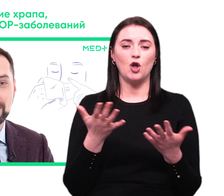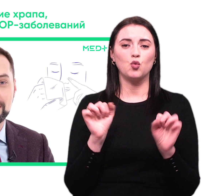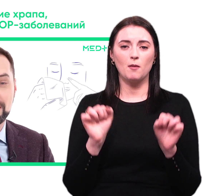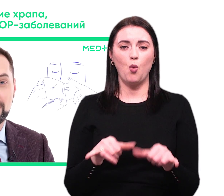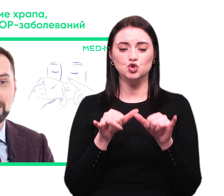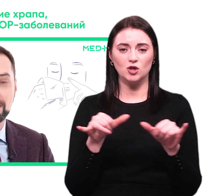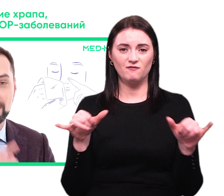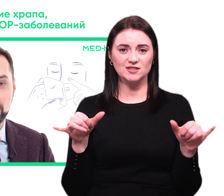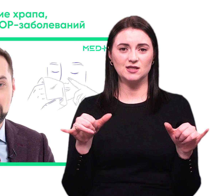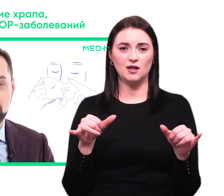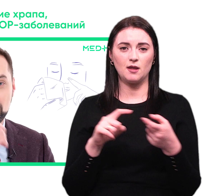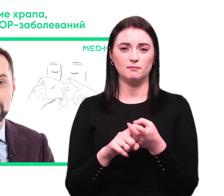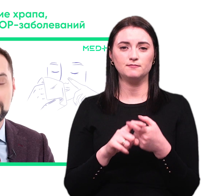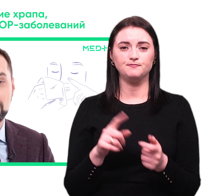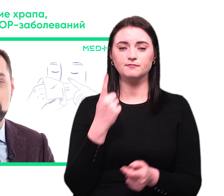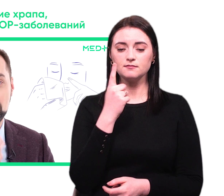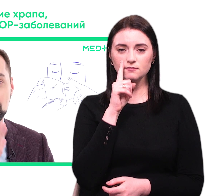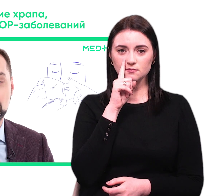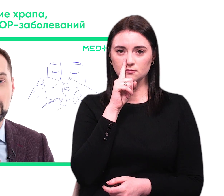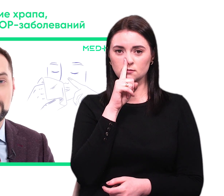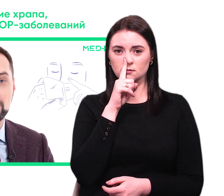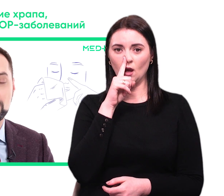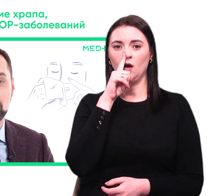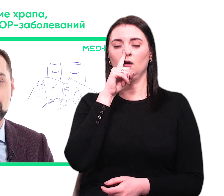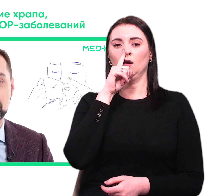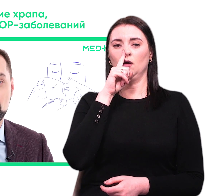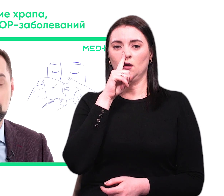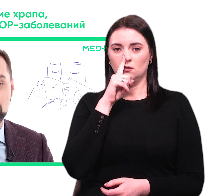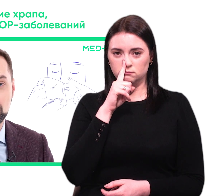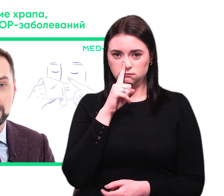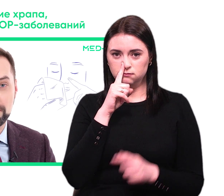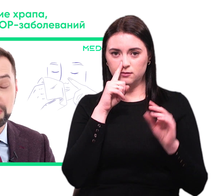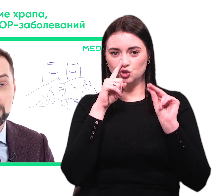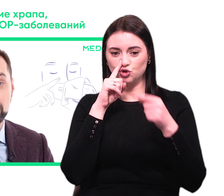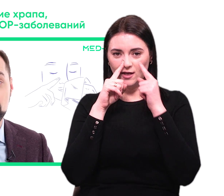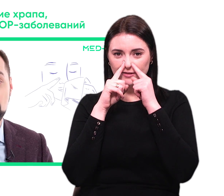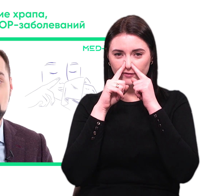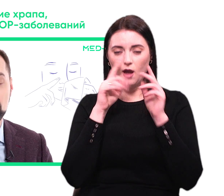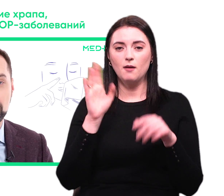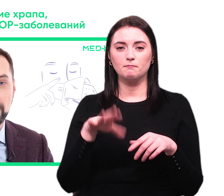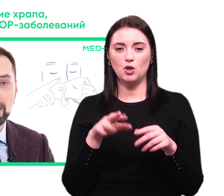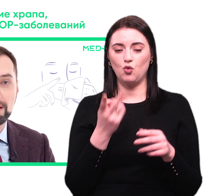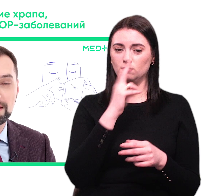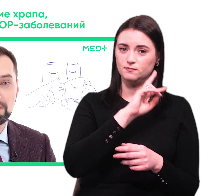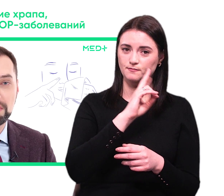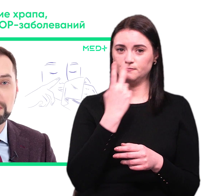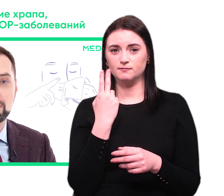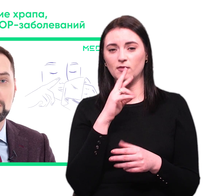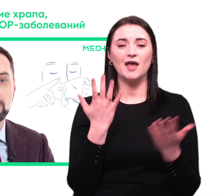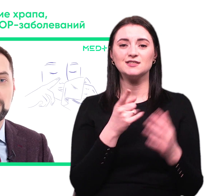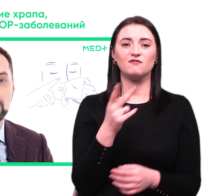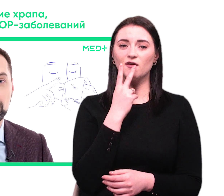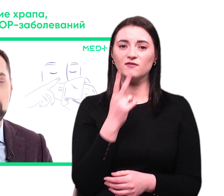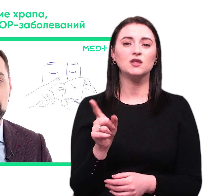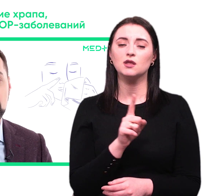Поэтому закрываете одну половину носа и дуете, выдуваете воздух через вторую половину носа. Потом чередуете. Если вы видите,